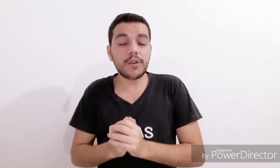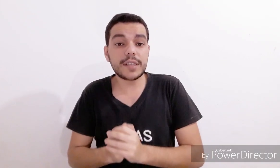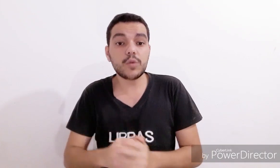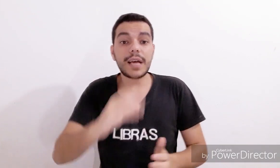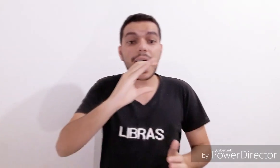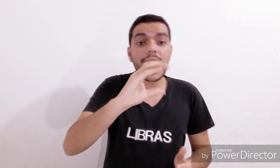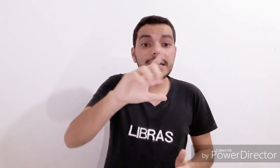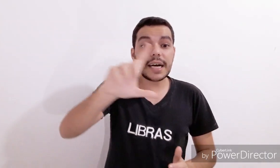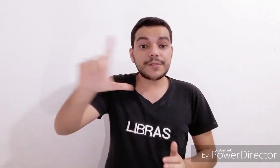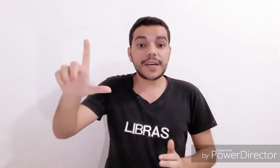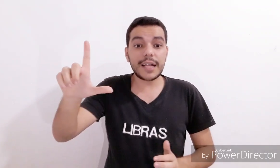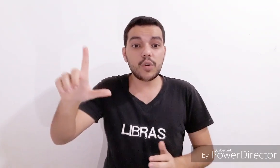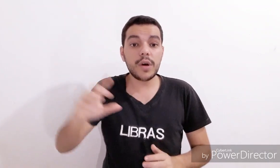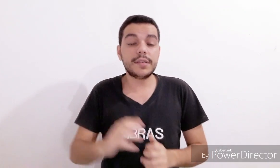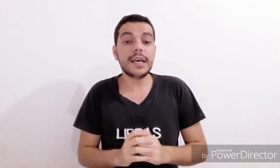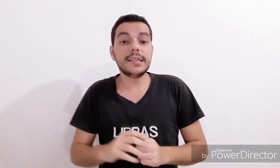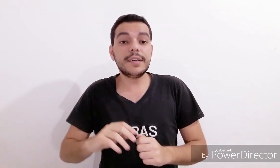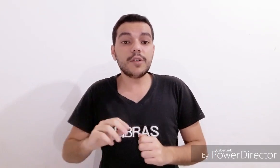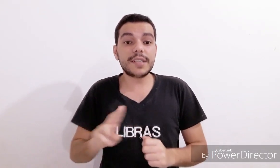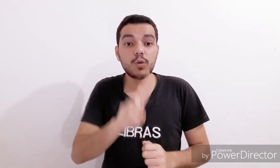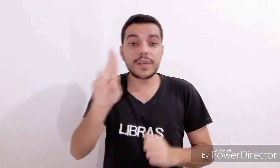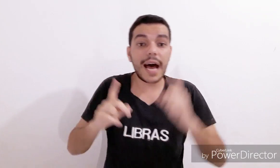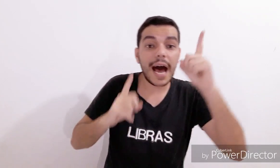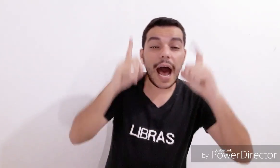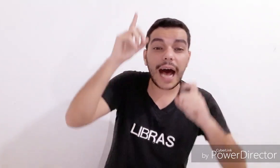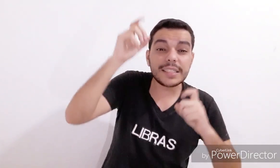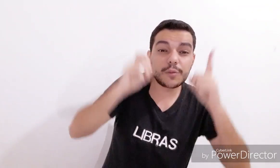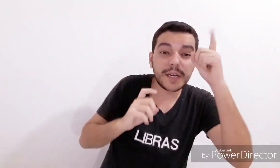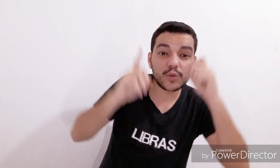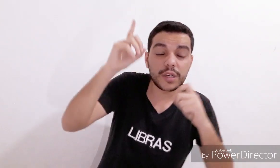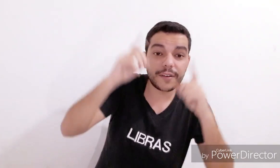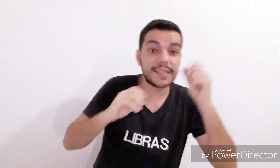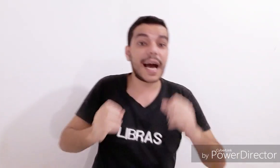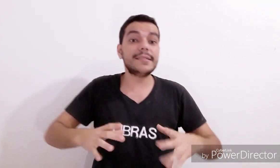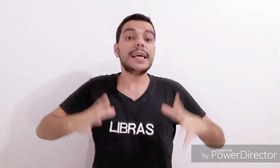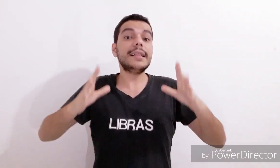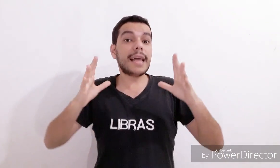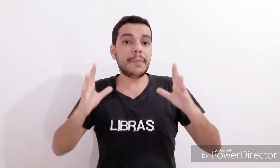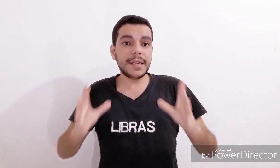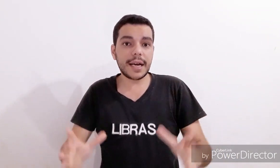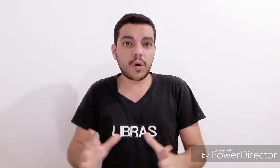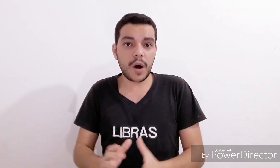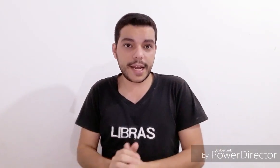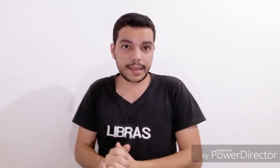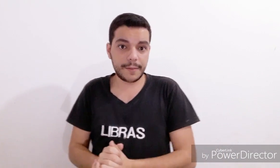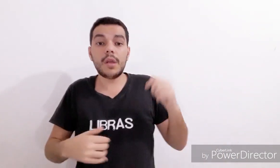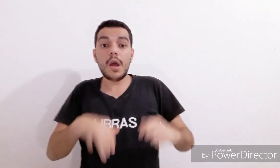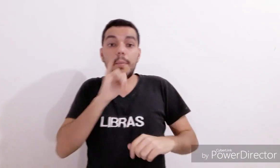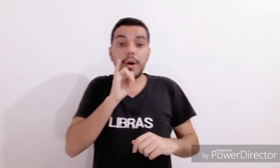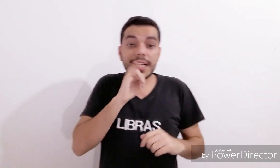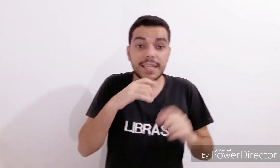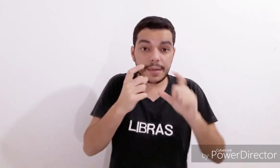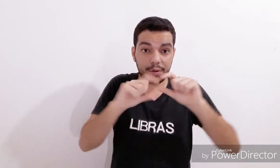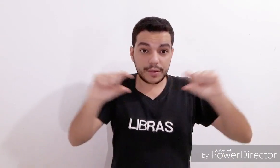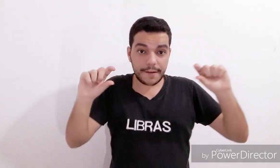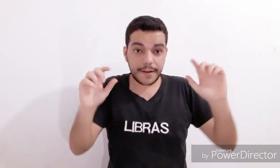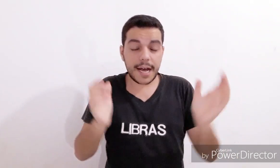você usar classificadores, se você usar as expressões faciais da maneira correta. Por exemplo, na